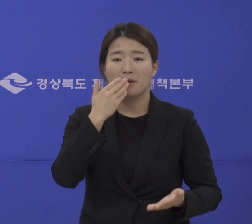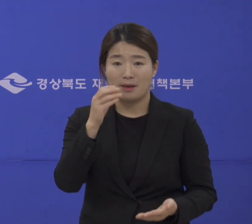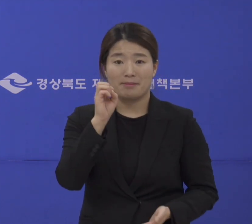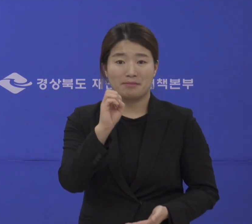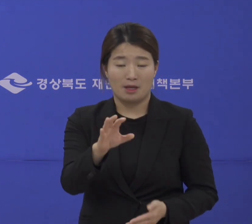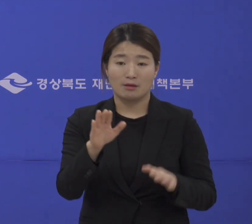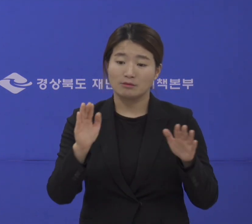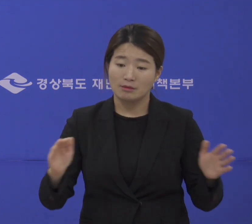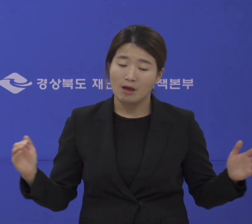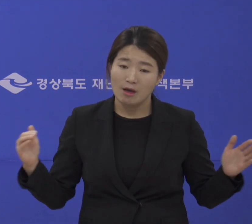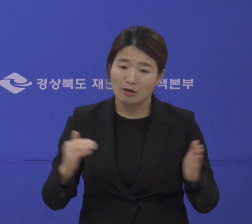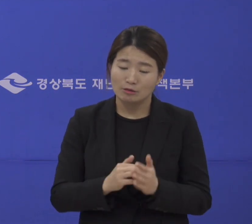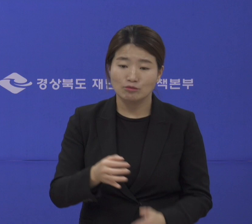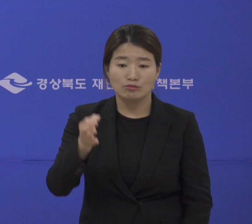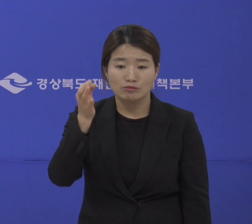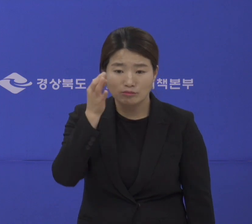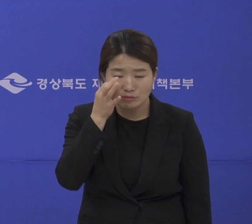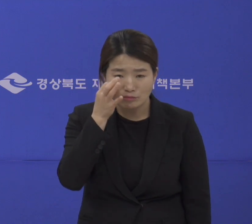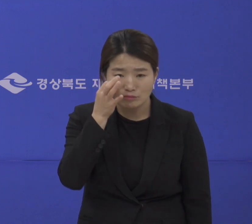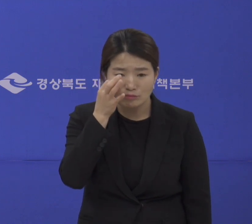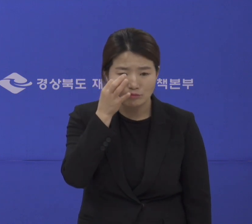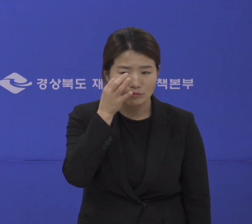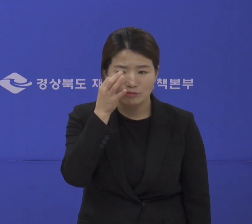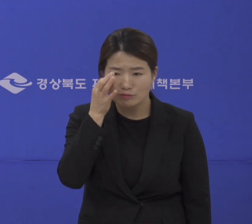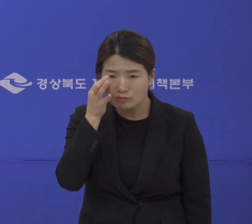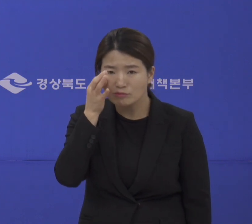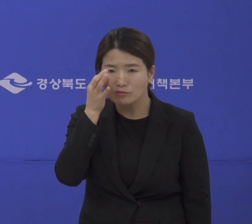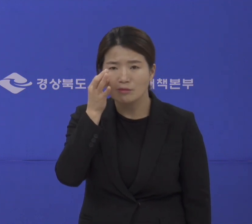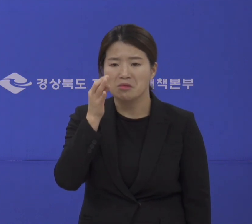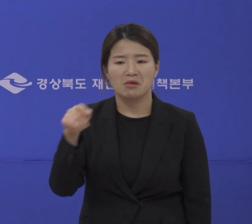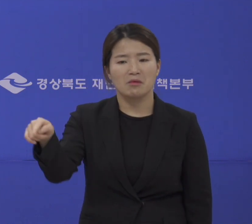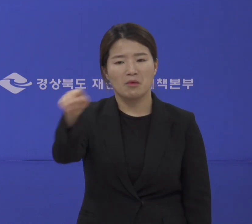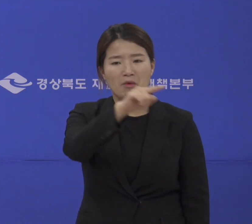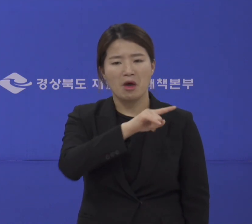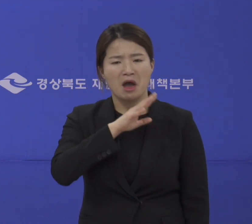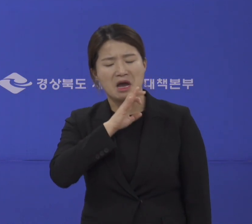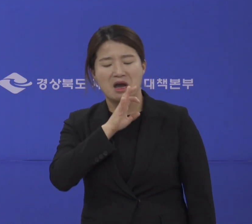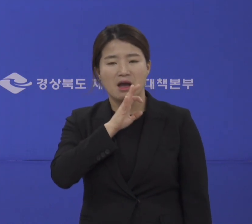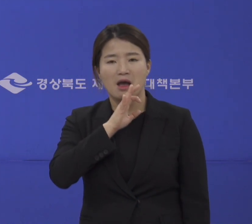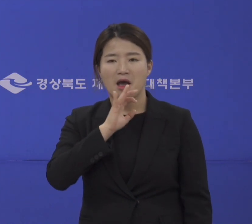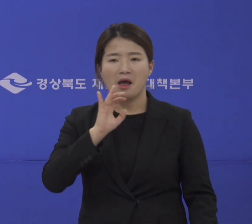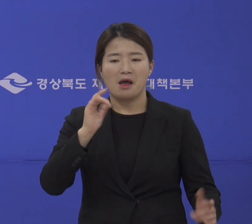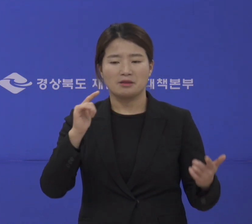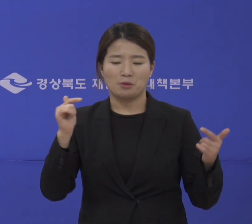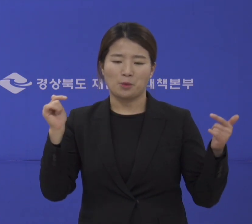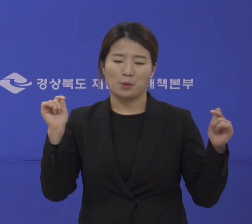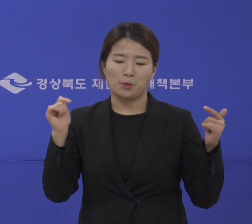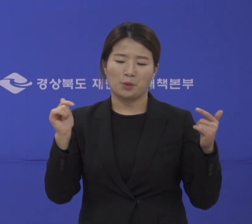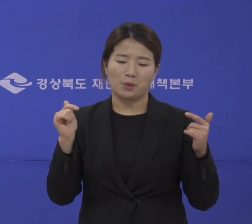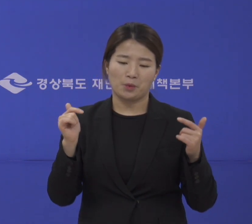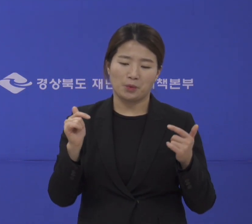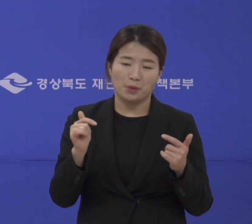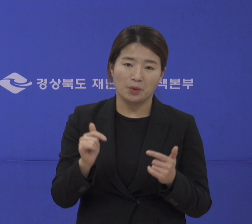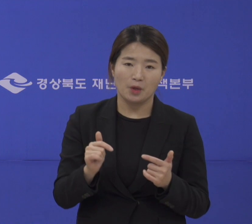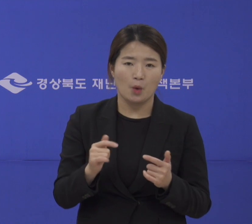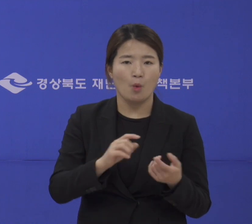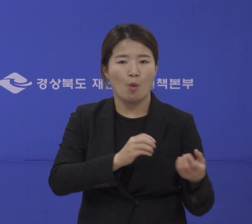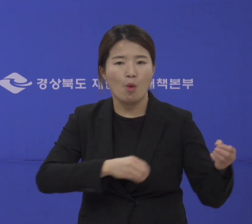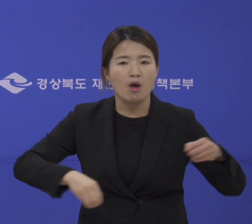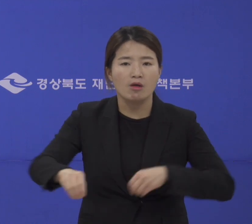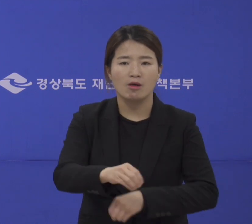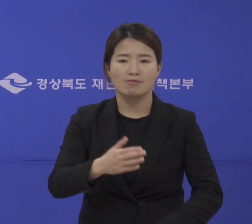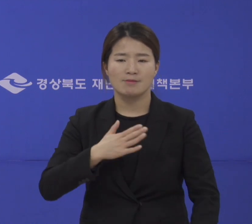크게 이제 불만들이 조금은 사라지고 오히려 사명감이